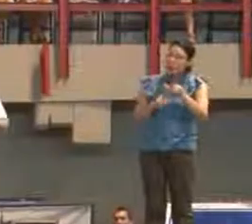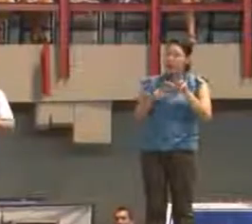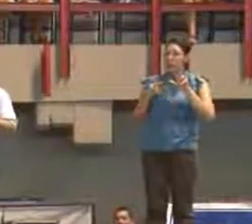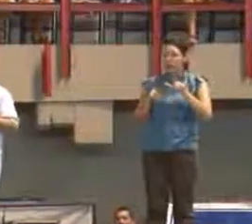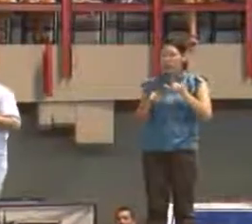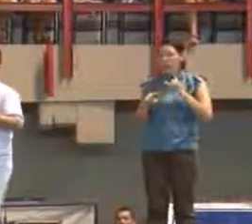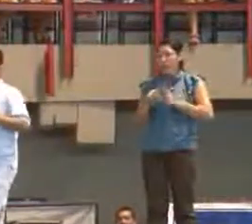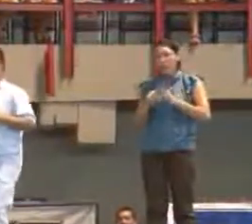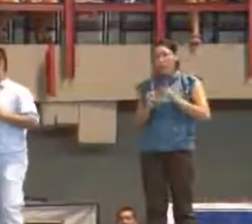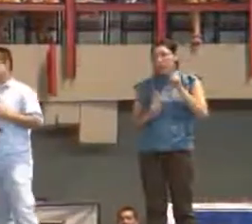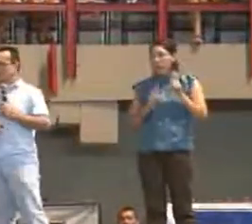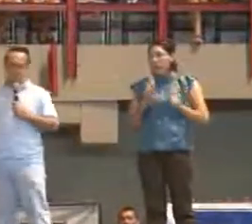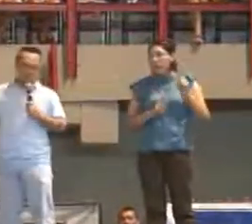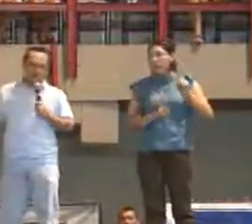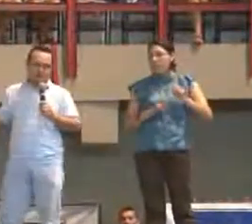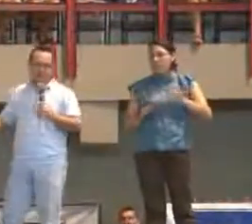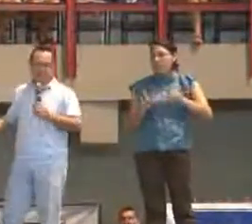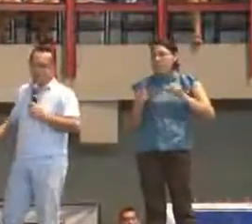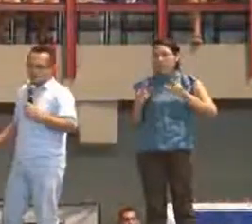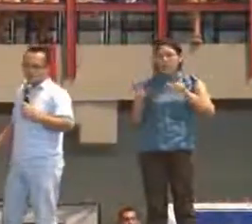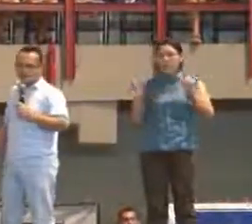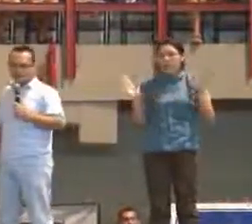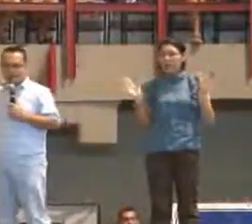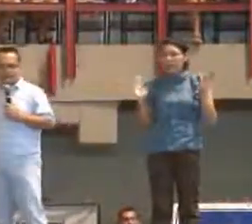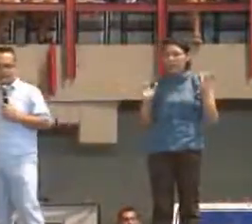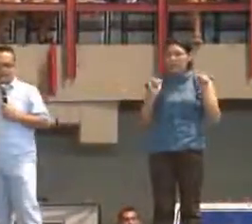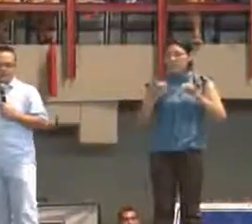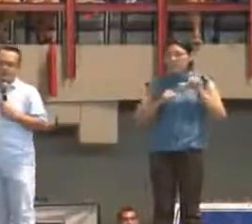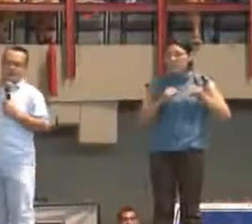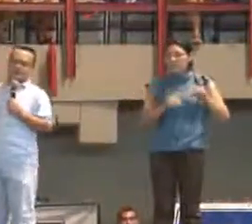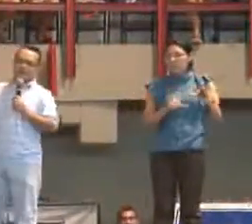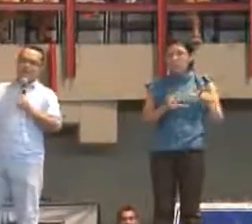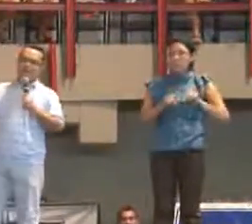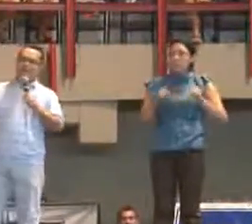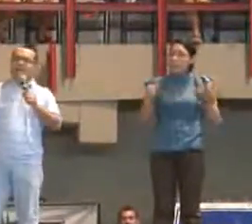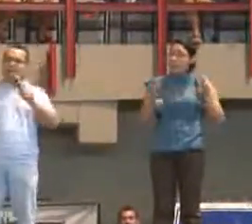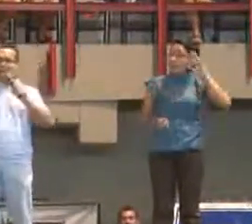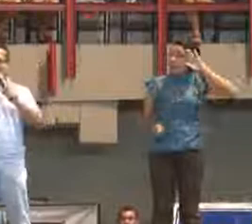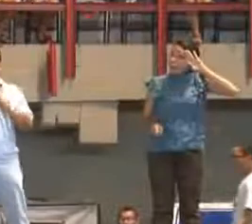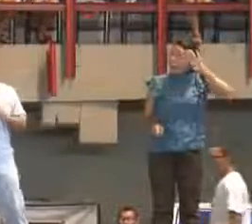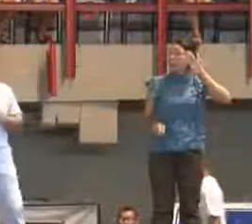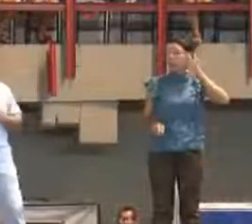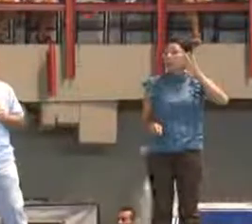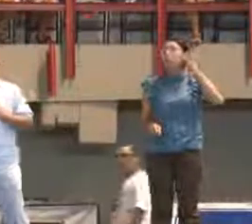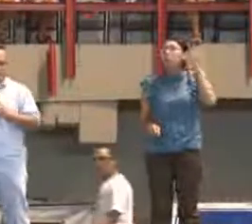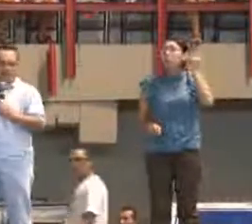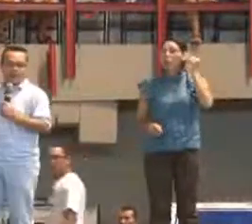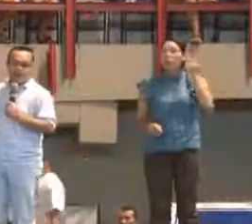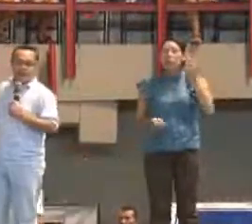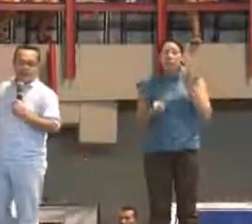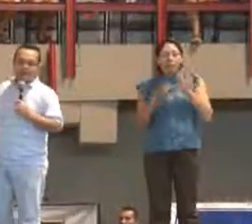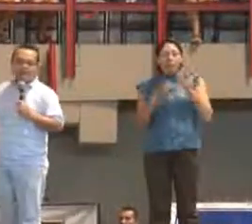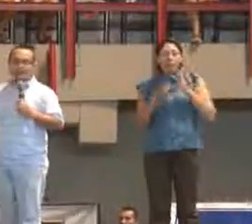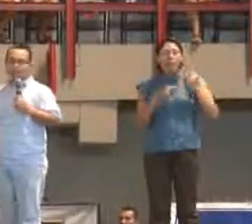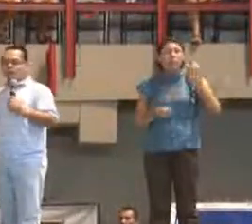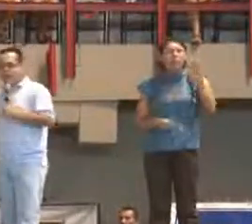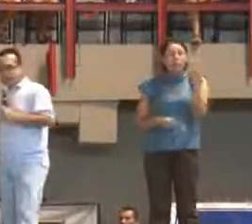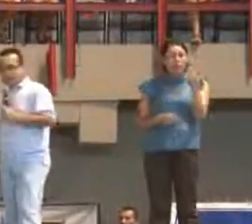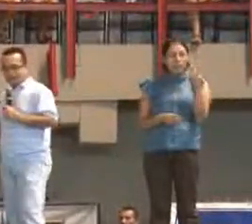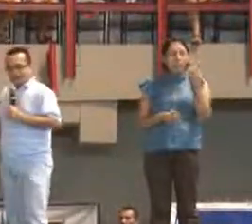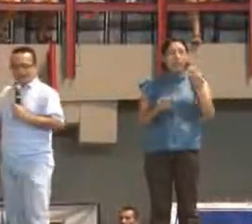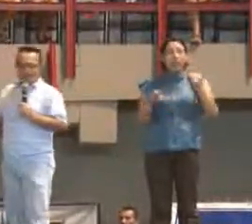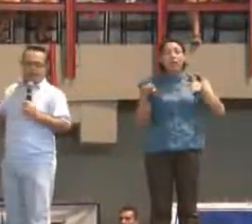porque o gráfico de vocês está com todas as datas modificadas, mas o que importa é saber que ele venceu 5 e que ele